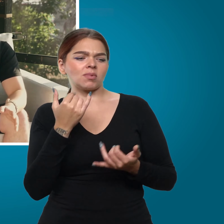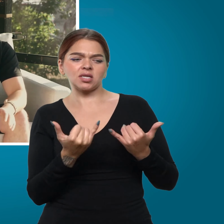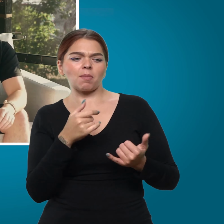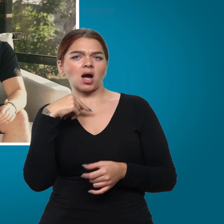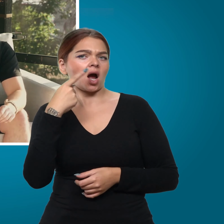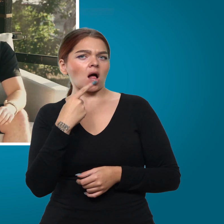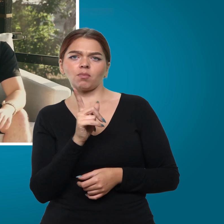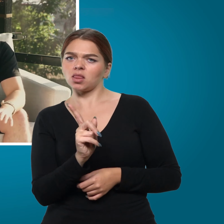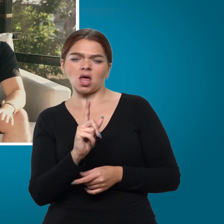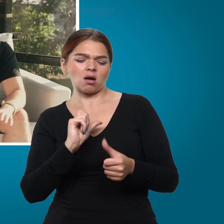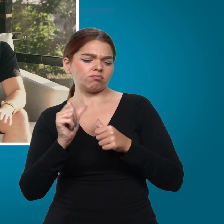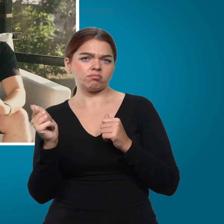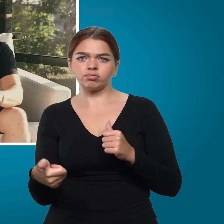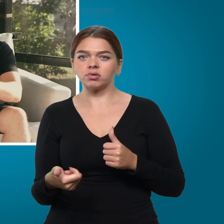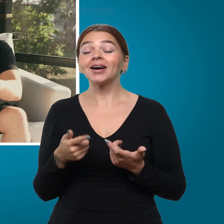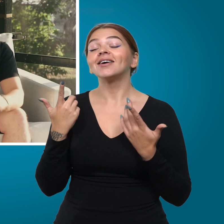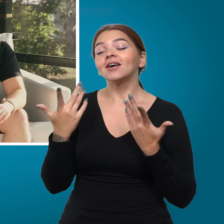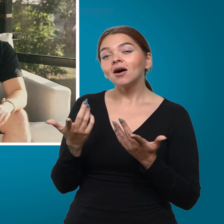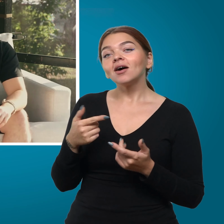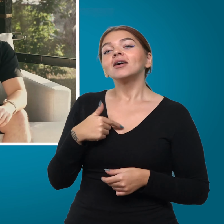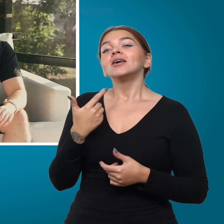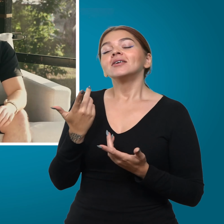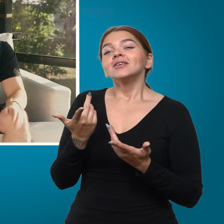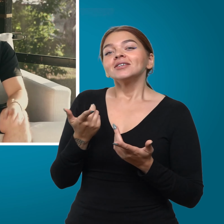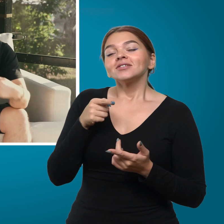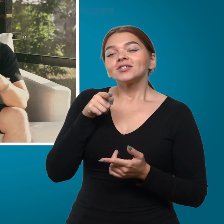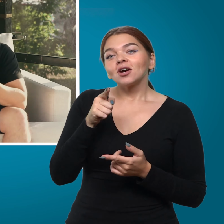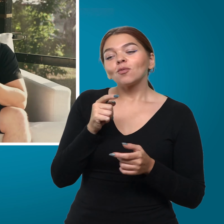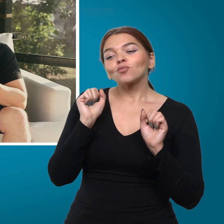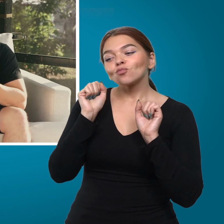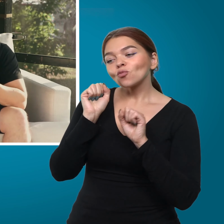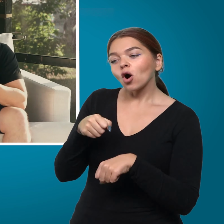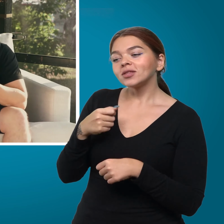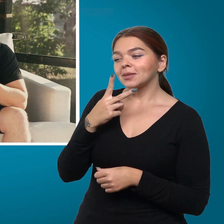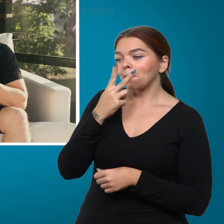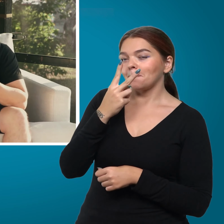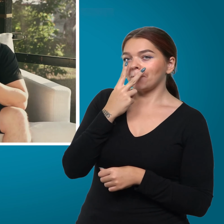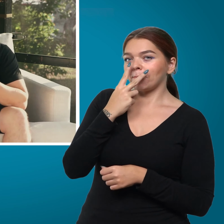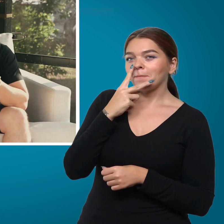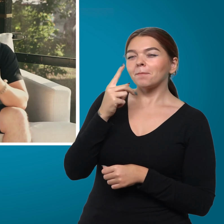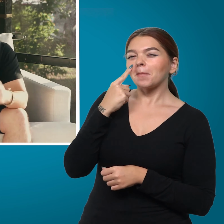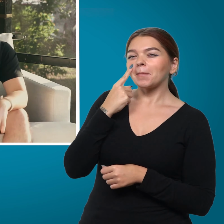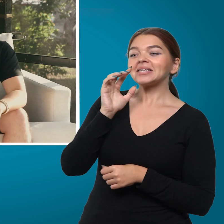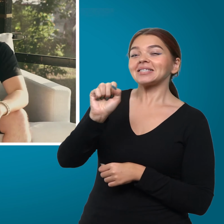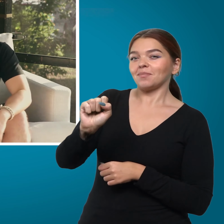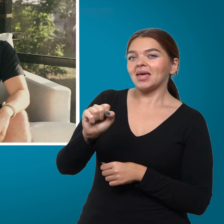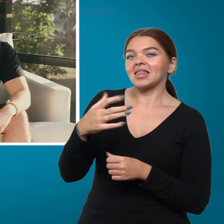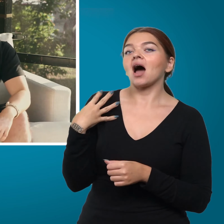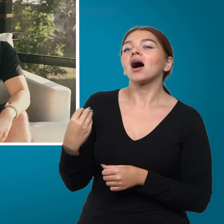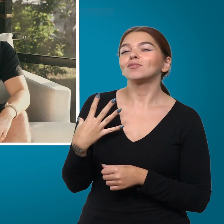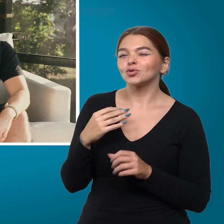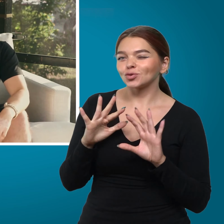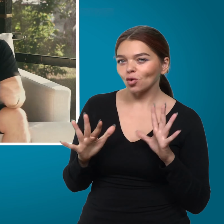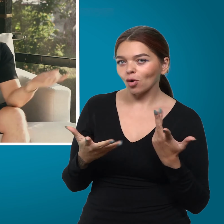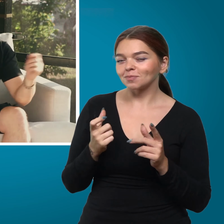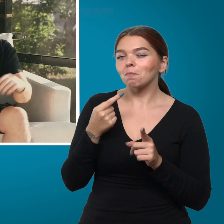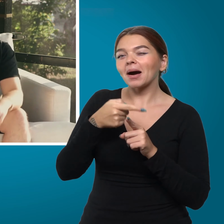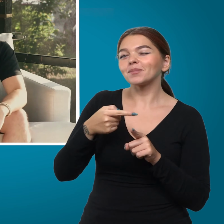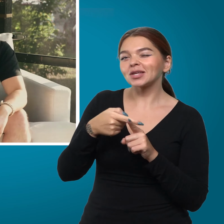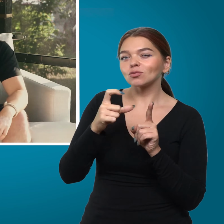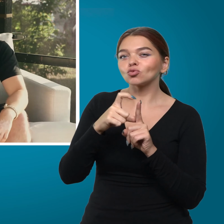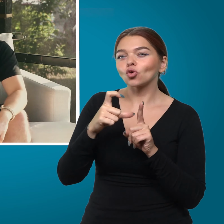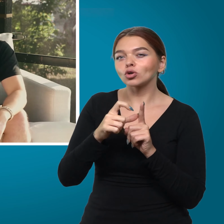gal ir yra toks, kad bandai, aš irgi savo knygą įdėjau tokių slengų, kur aš tikrai naudojau ir man sako, jaunimas dabar jau taip nebekalba, bet aš žinau